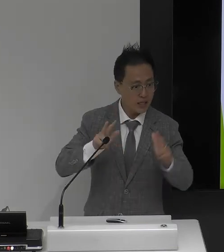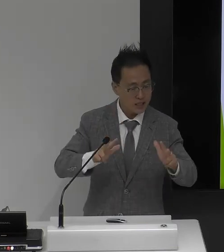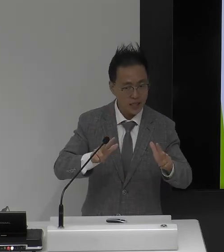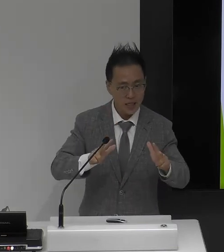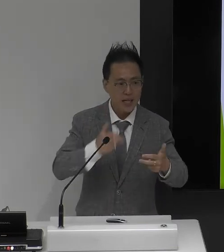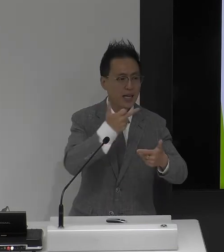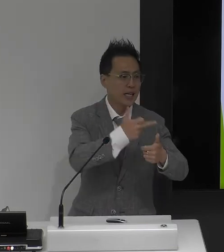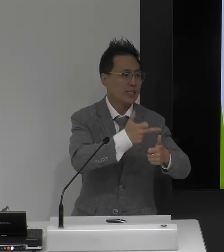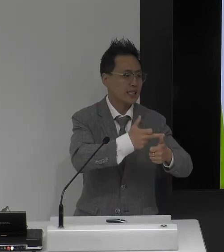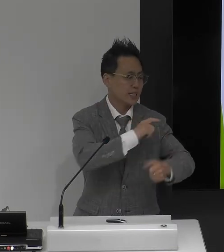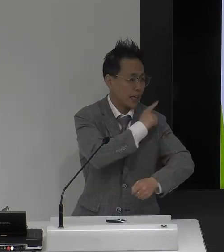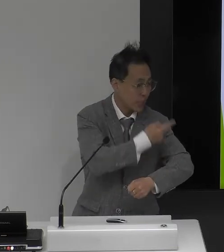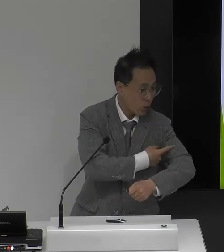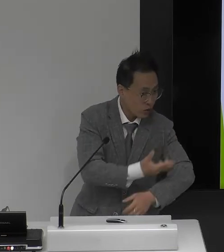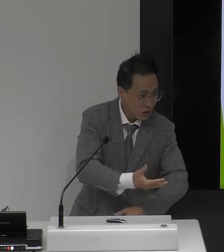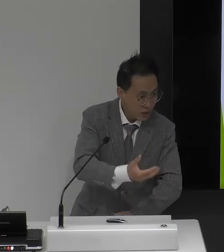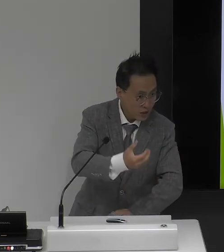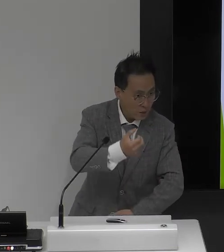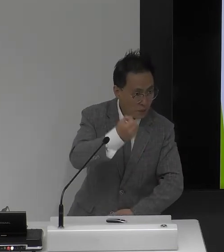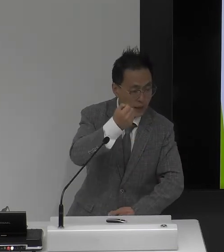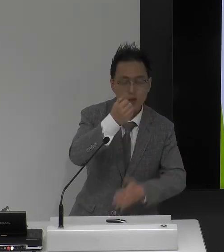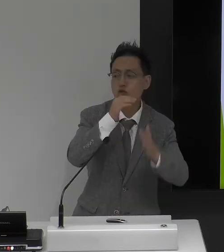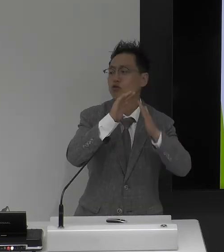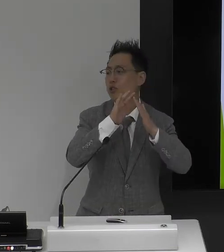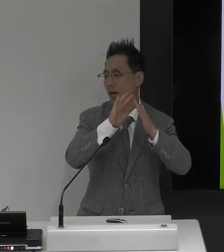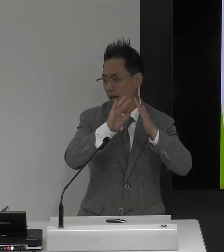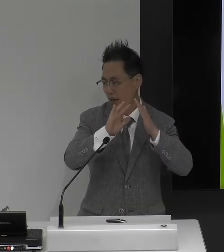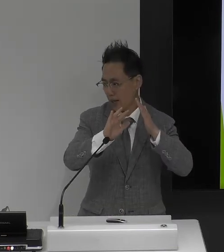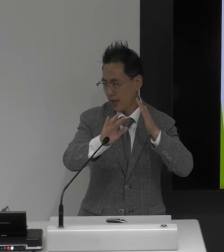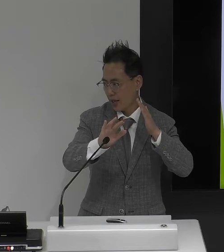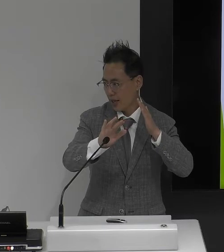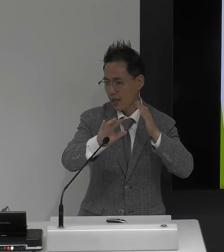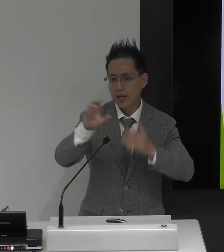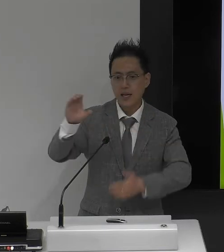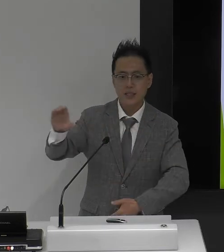이제 장자권을 받은 후에